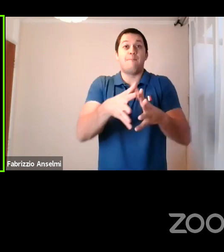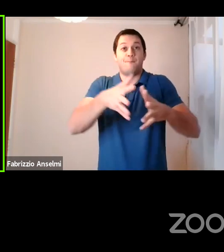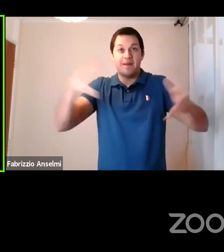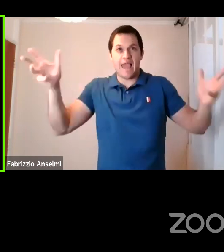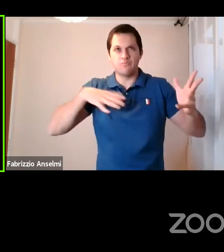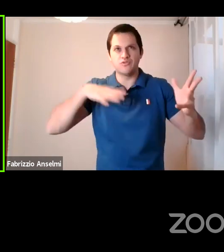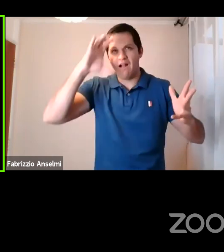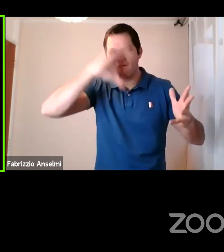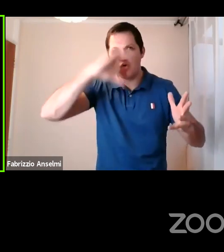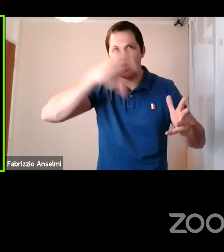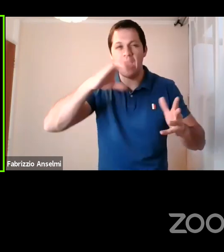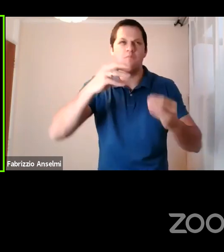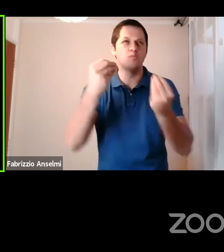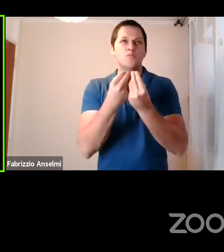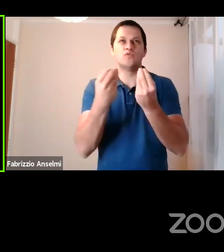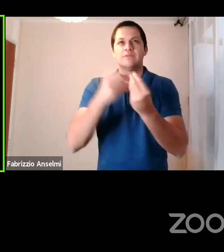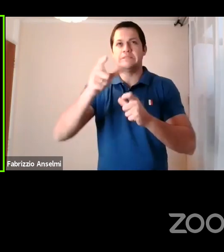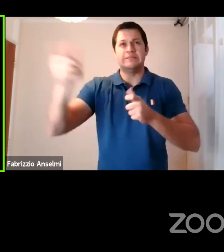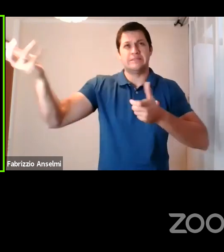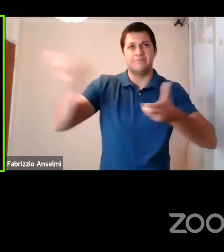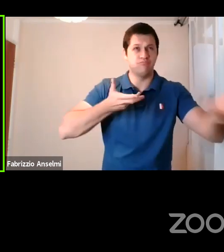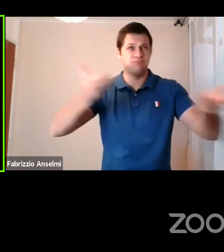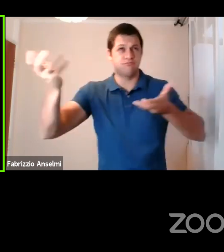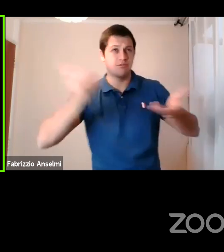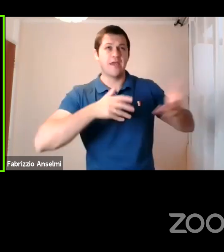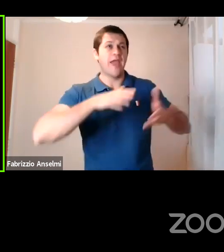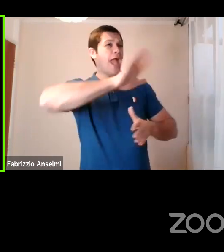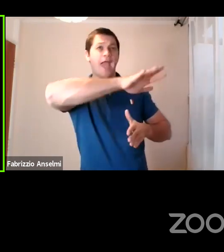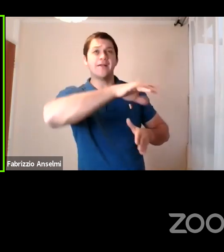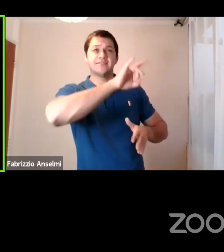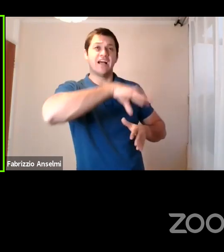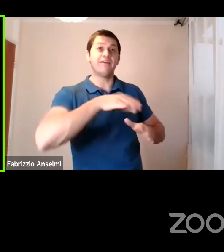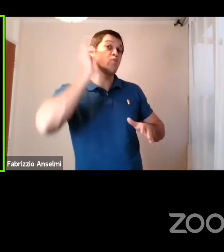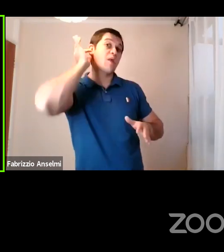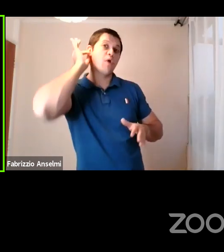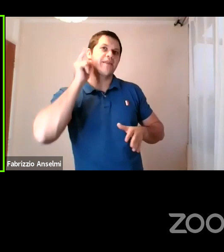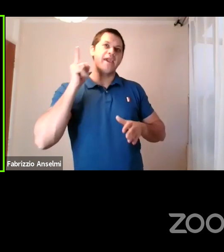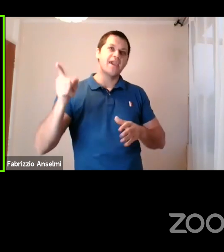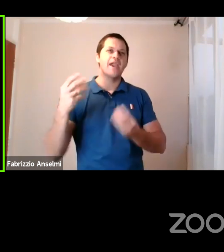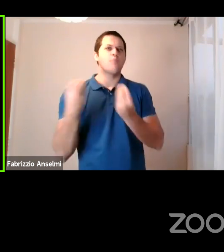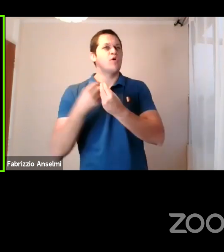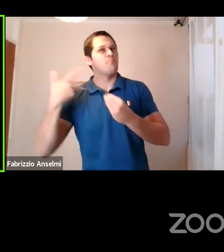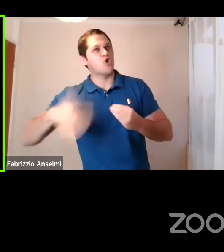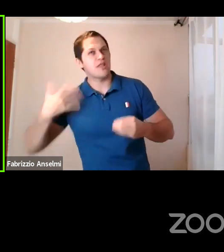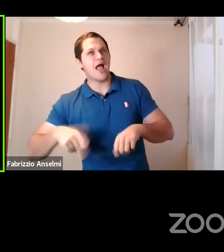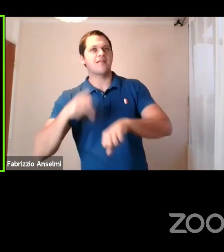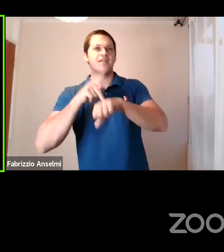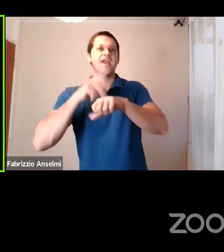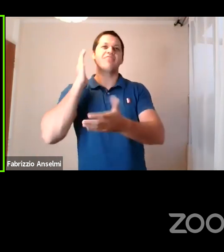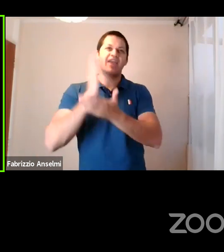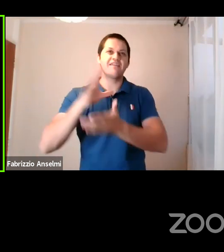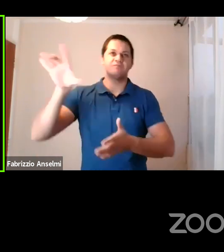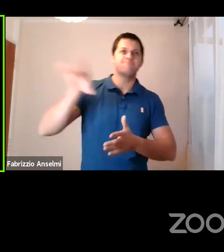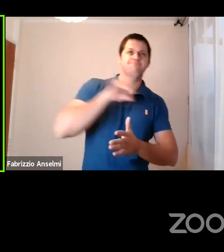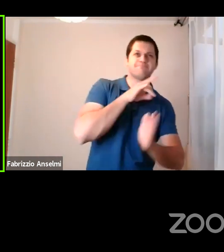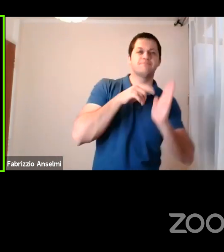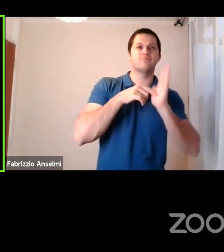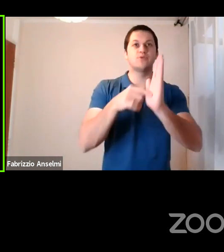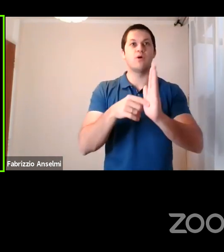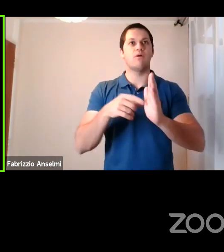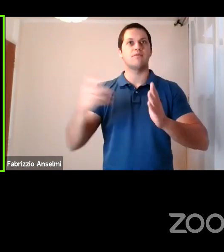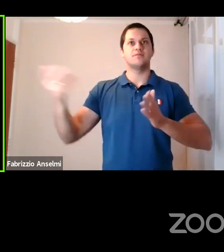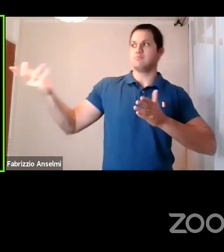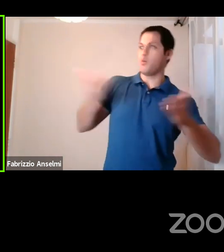seguían llegando comentarios sobre, ¡ay, pero esta mujer es muy importante, deberían incluirla! Entonces vimos que había también una necesidad en